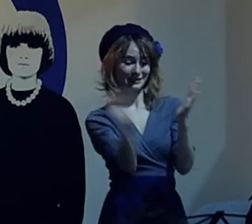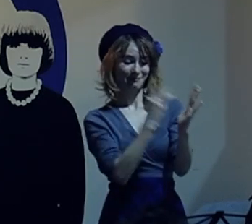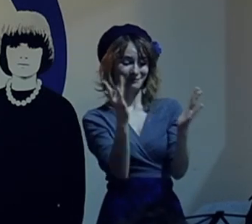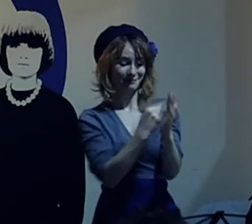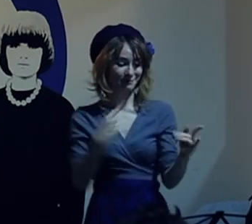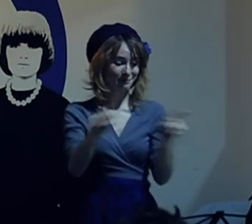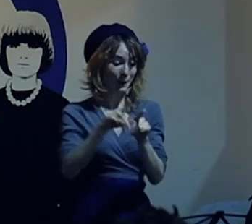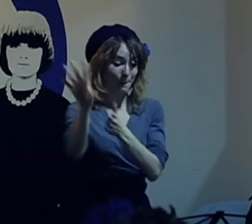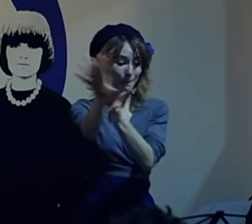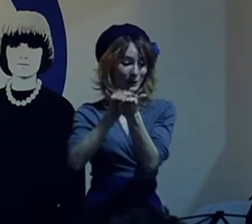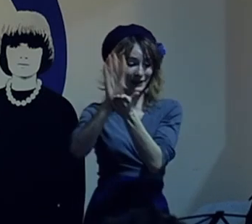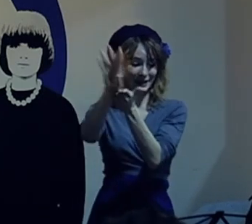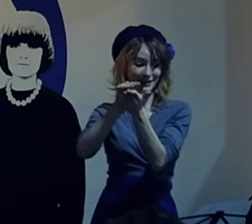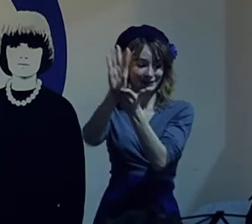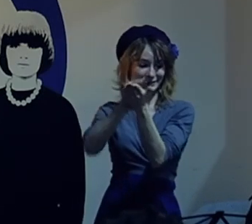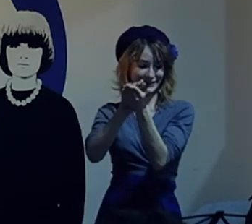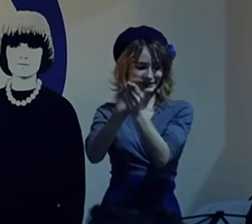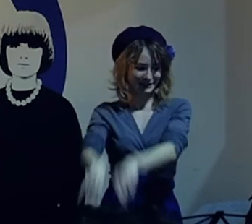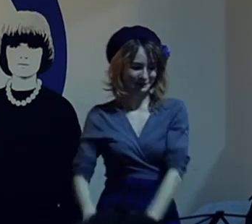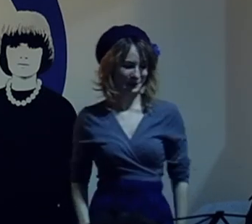une page du catalogue de la redoute.